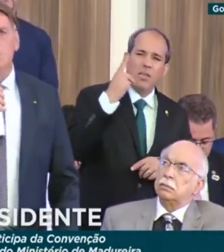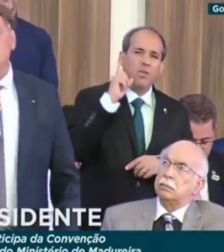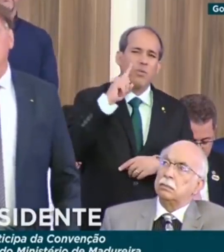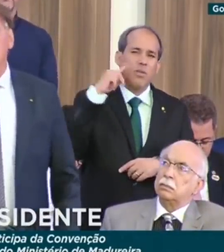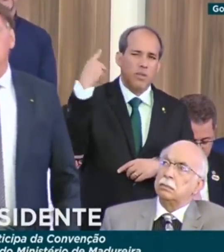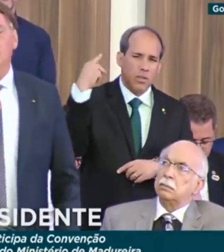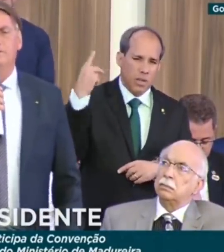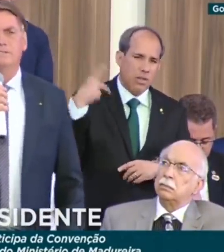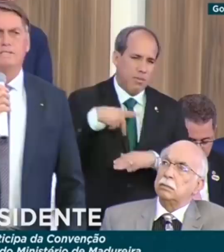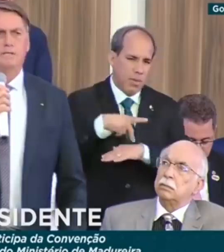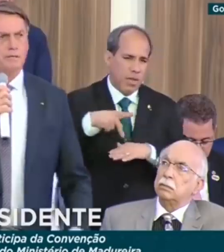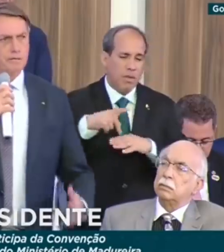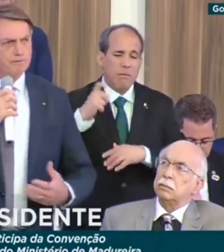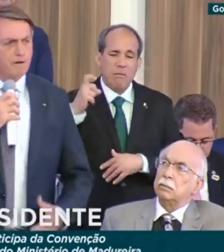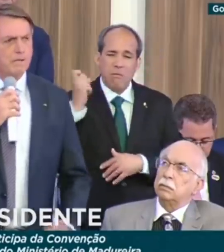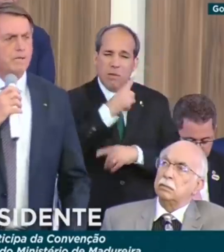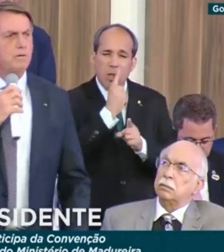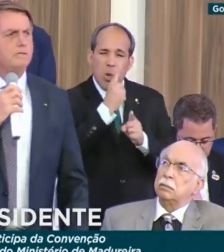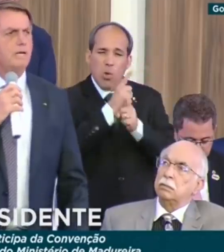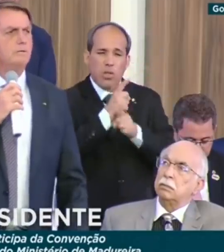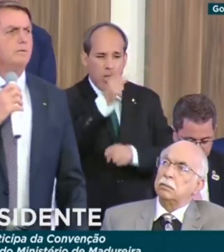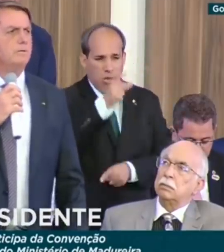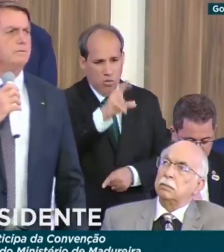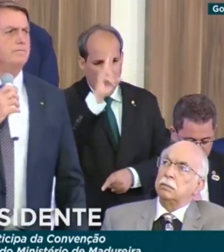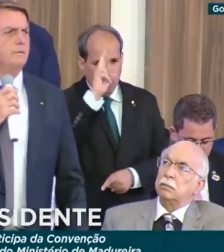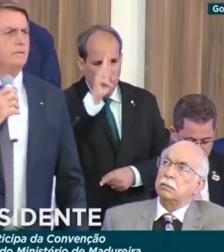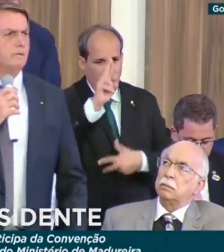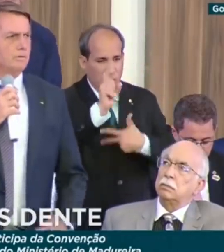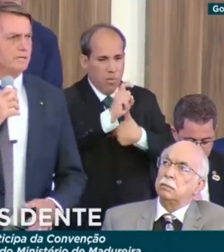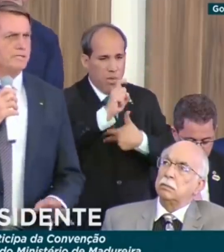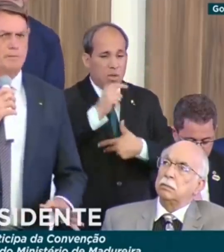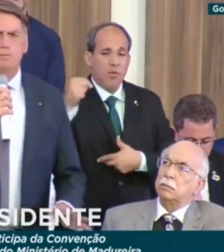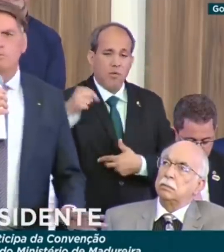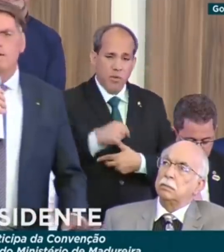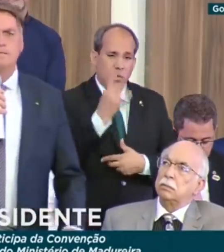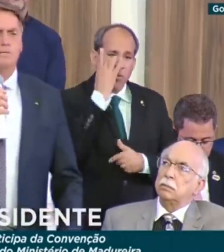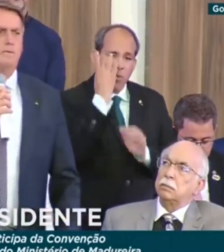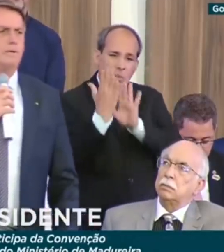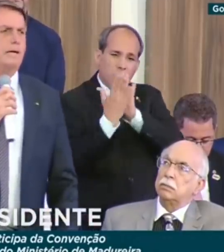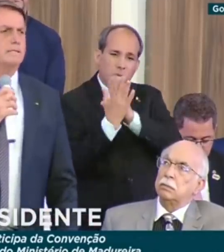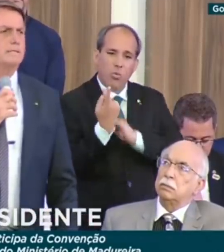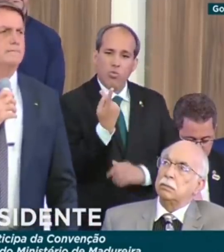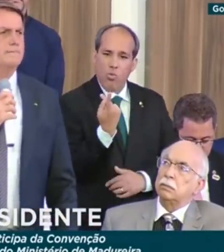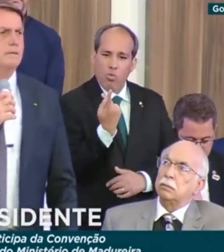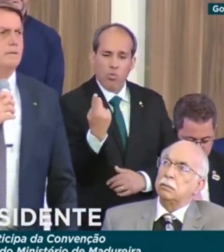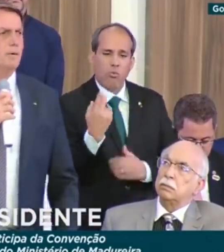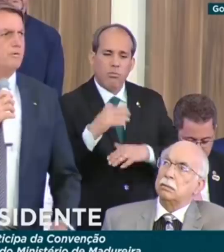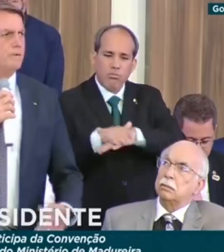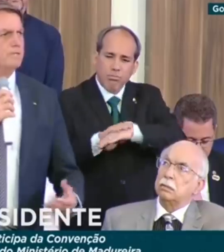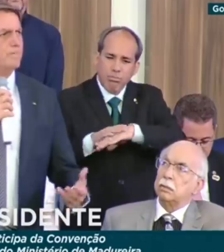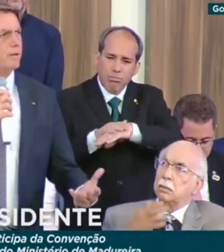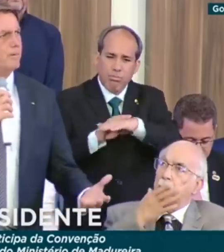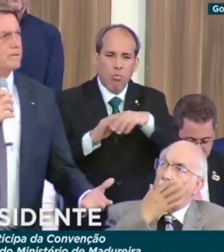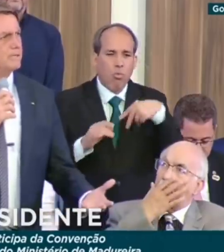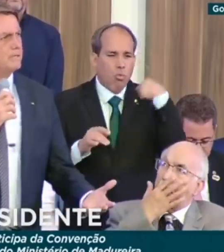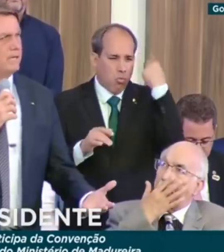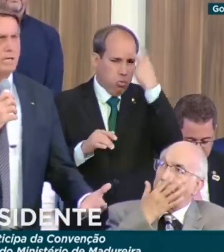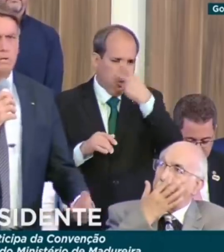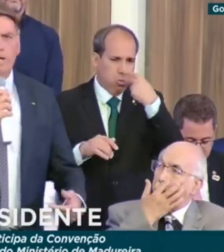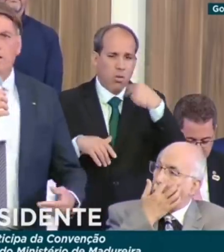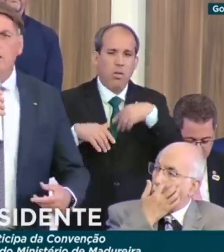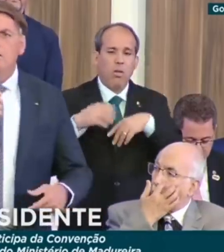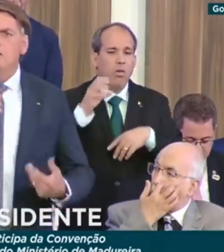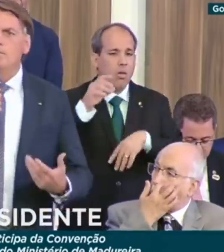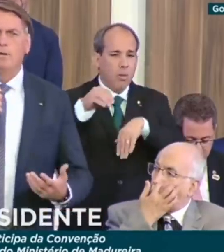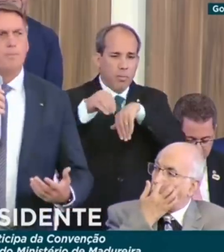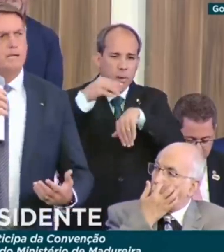raramente encontra com chefe de Estado. Veio se encontrar conosco, conversamos por quase 2 horas, ouvimos a proposta dele, que não